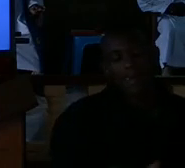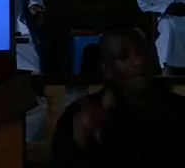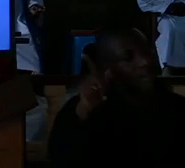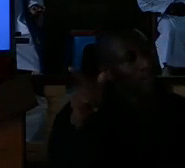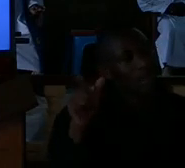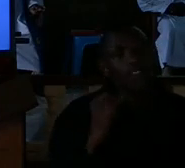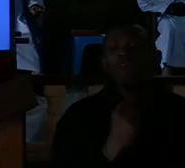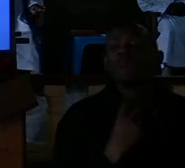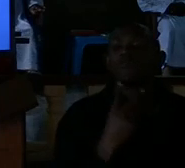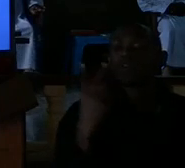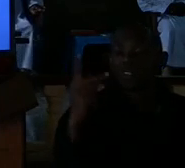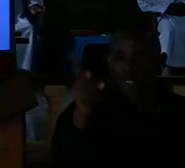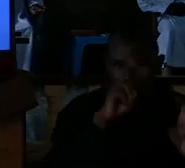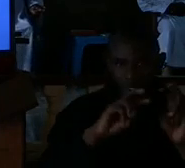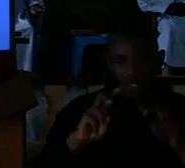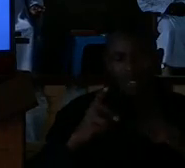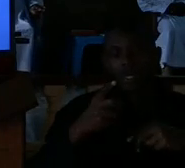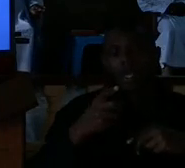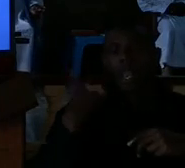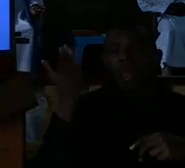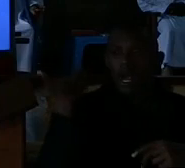nĩ tuonete kiumia kĩu kĩrathirire